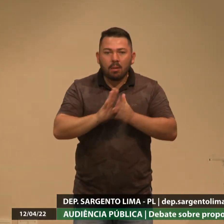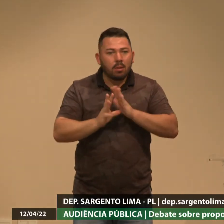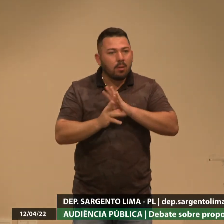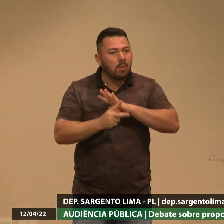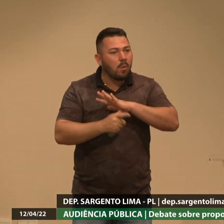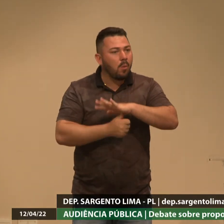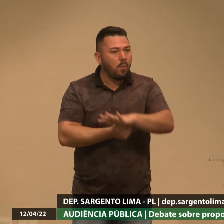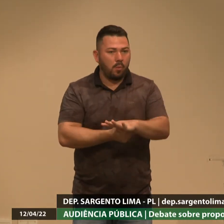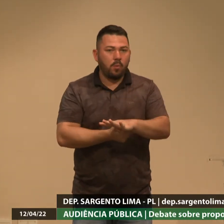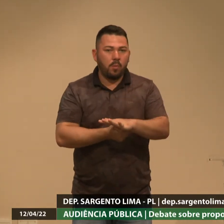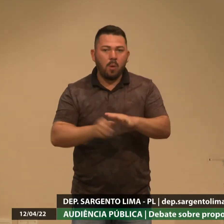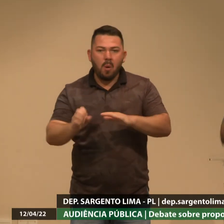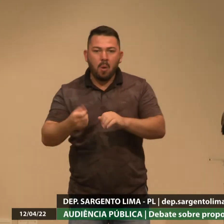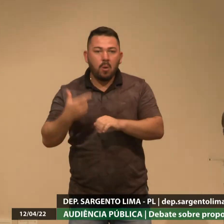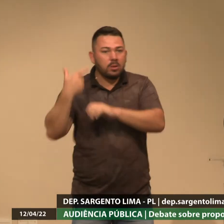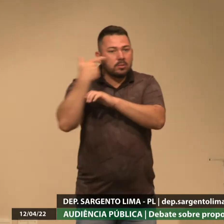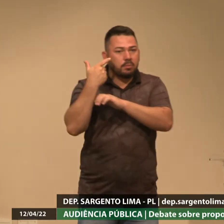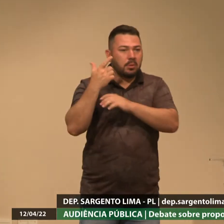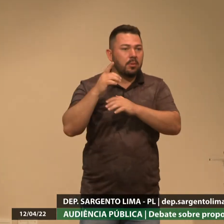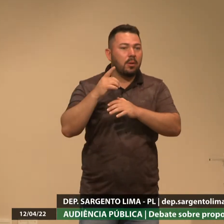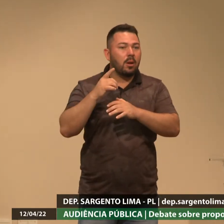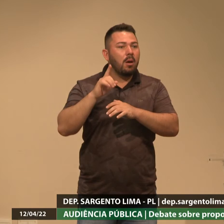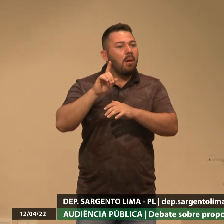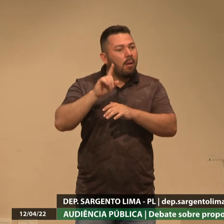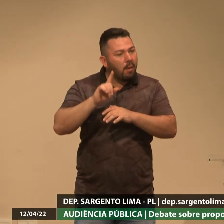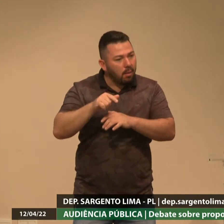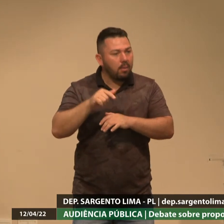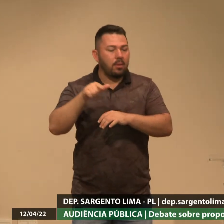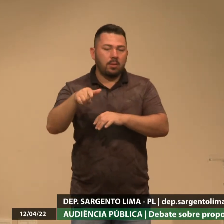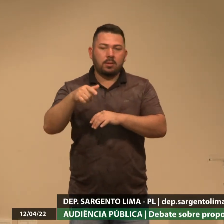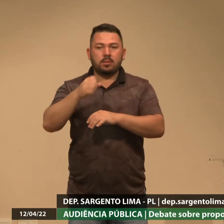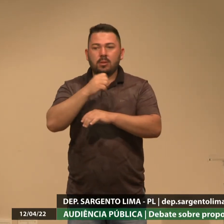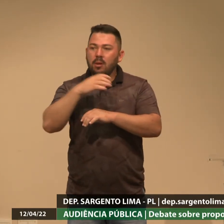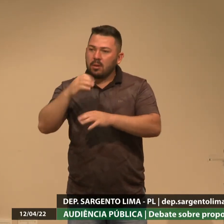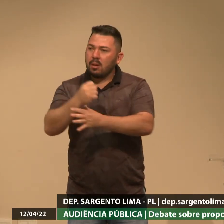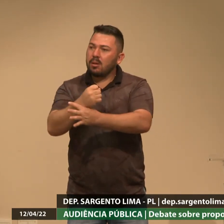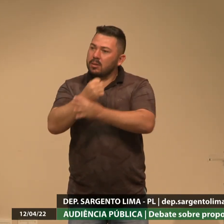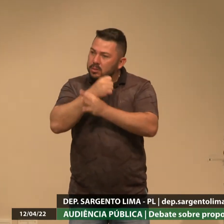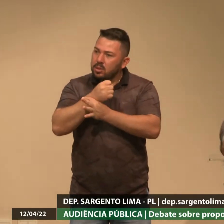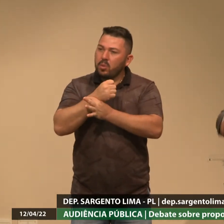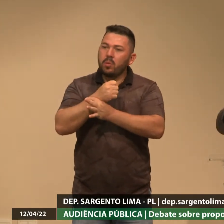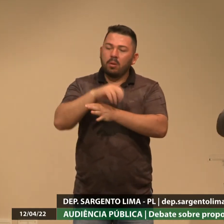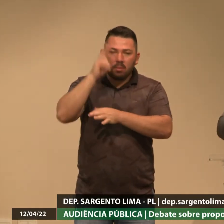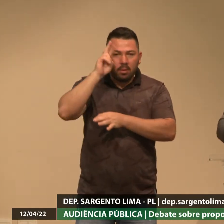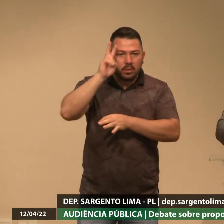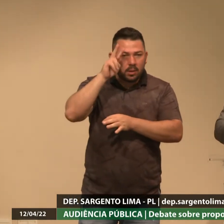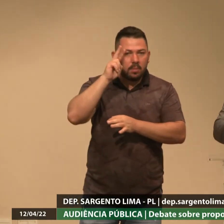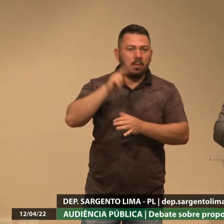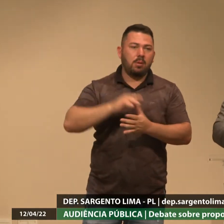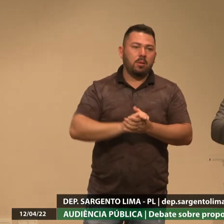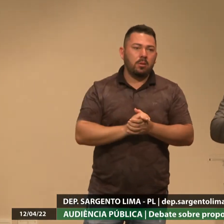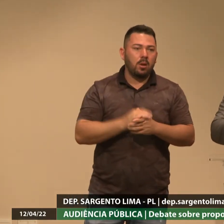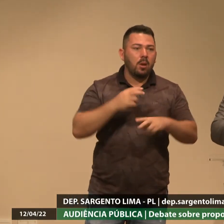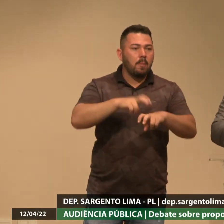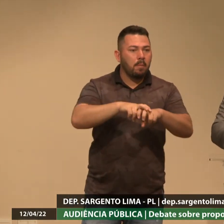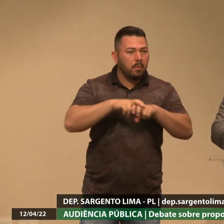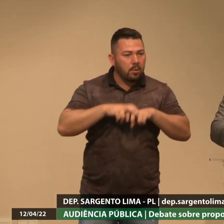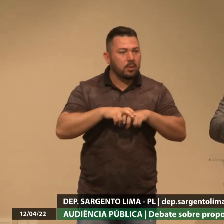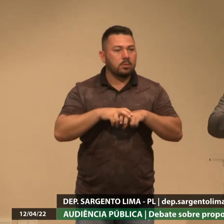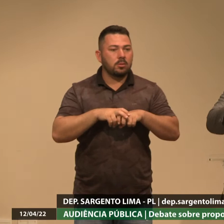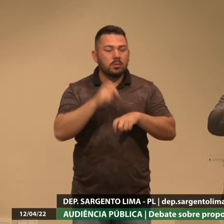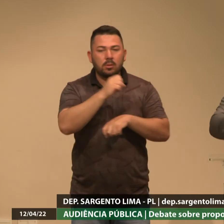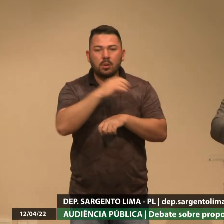o assalto a mão armada é esse é o capital social do Estado de Santa Catarina que tem que ser lembrado e é por isso que Santa Catarina